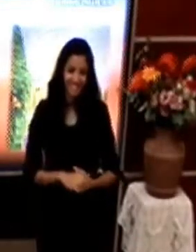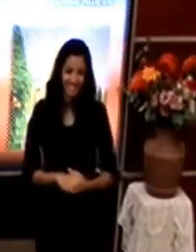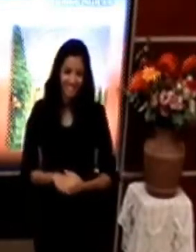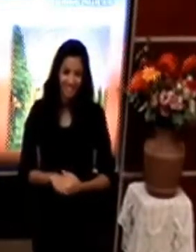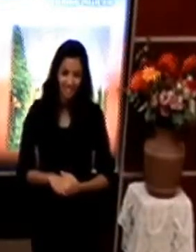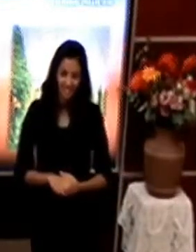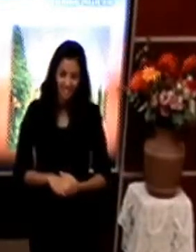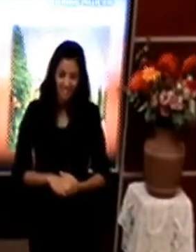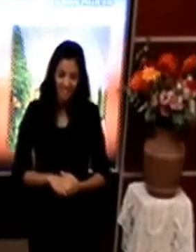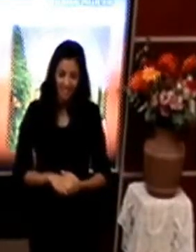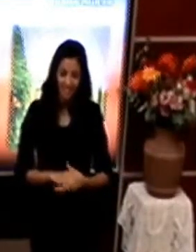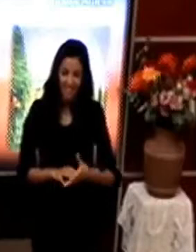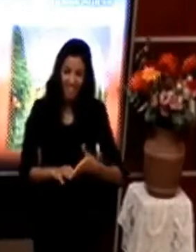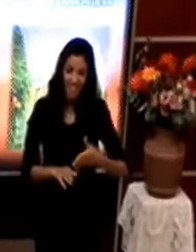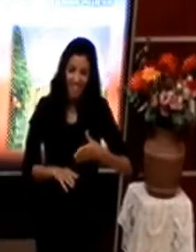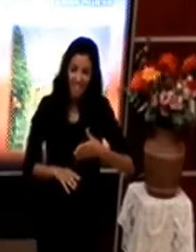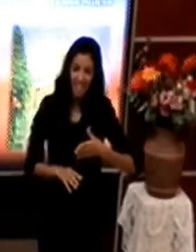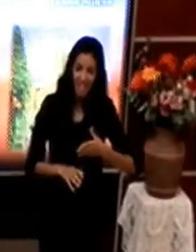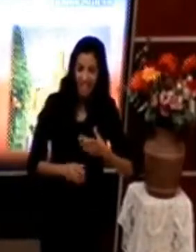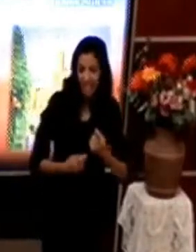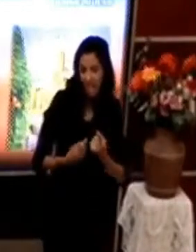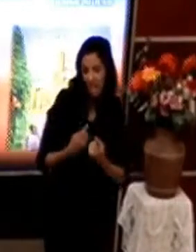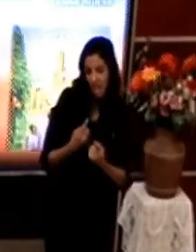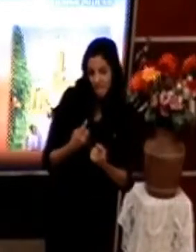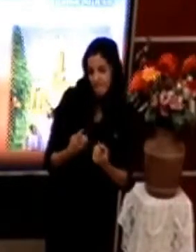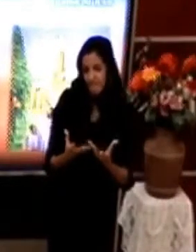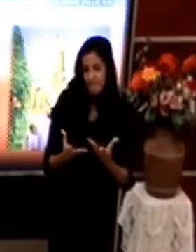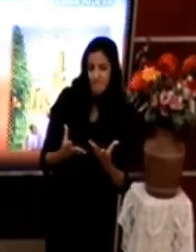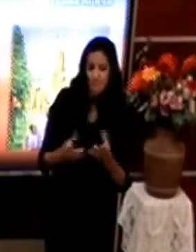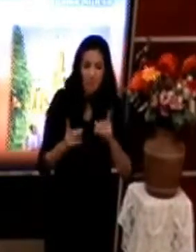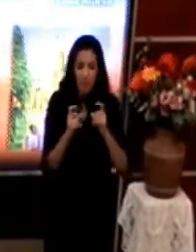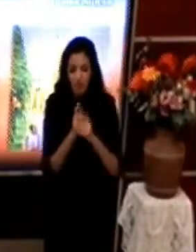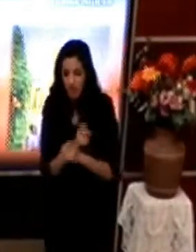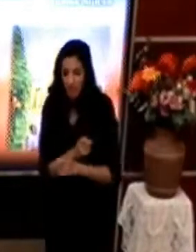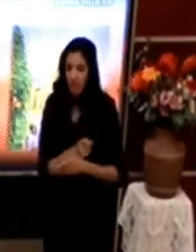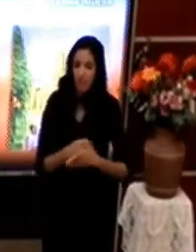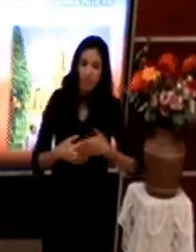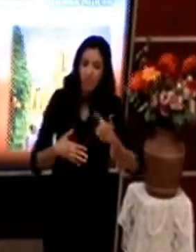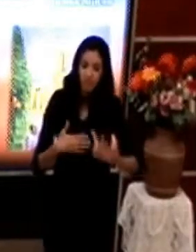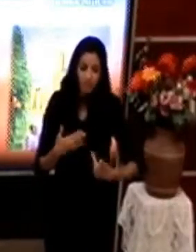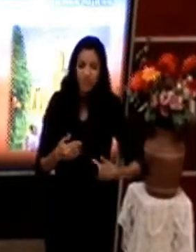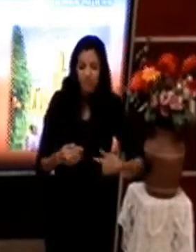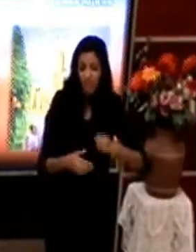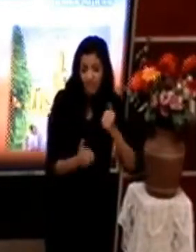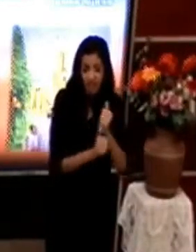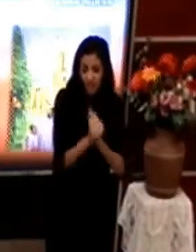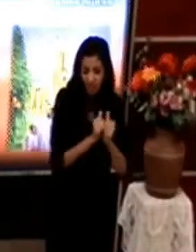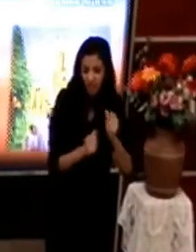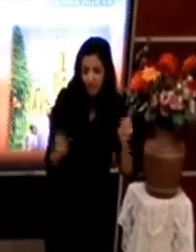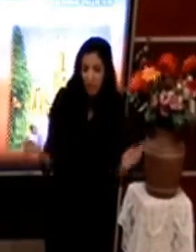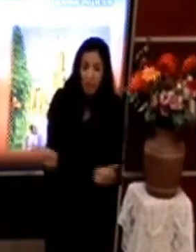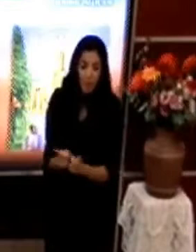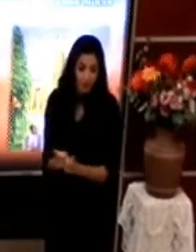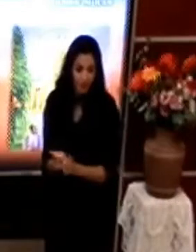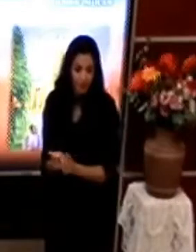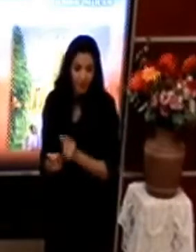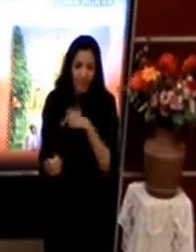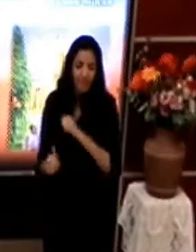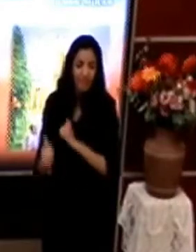medio, hay un montón de cosas que uno omite por el tiempo nomás, pero creo en la transformación de